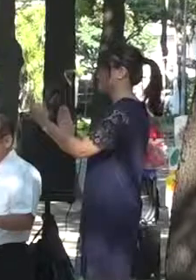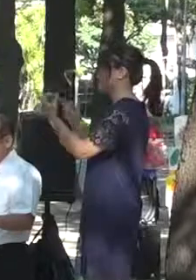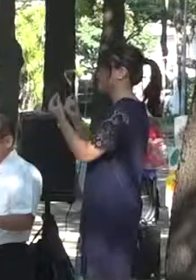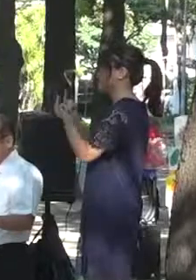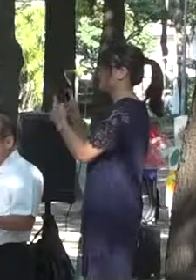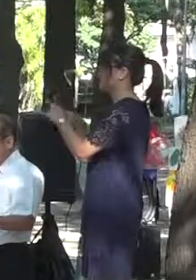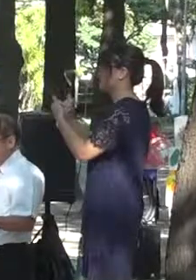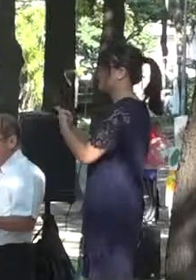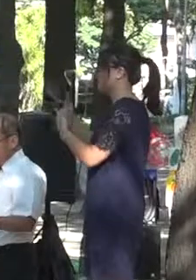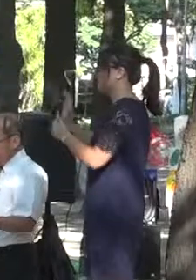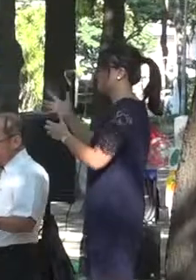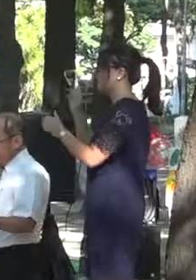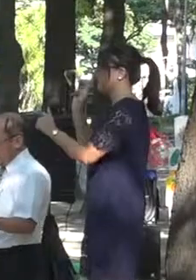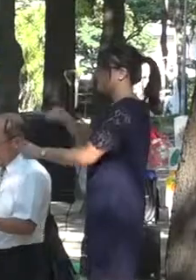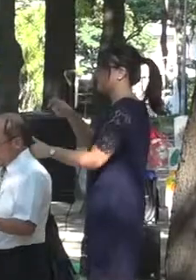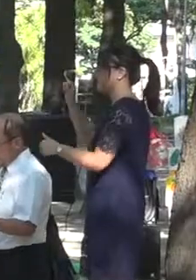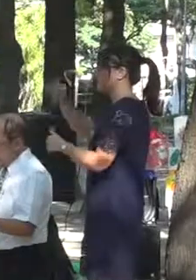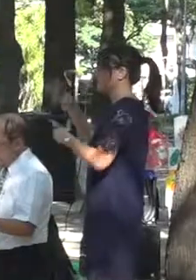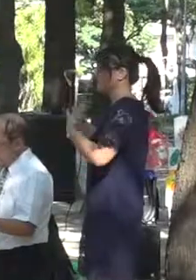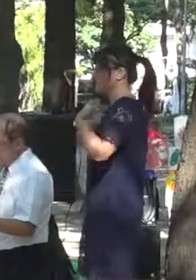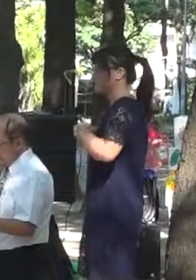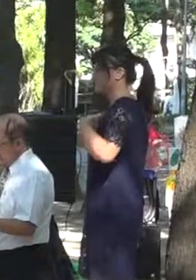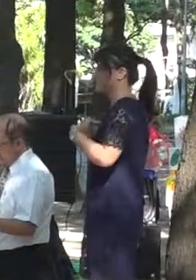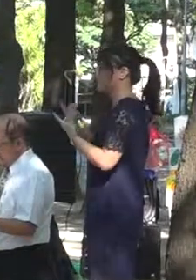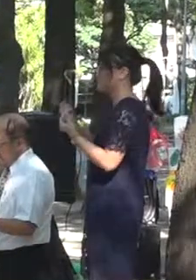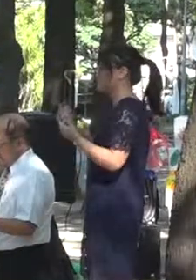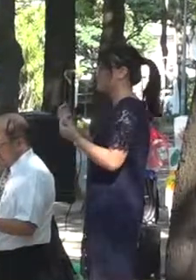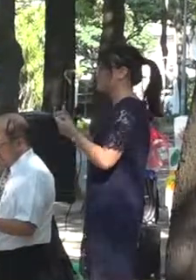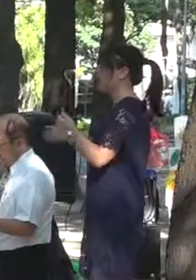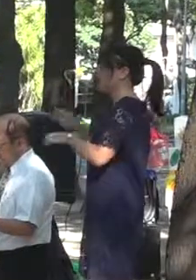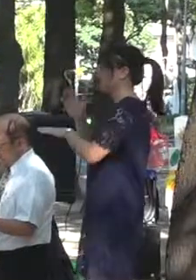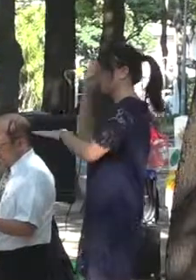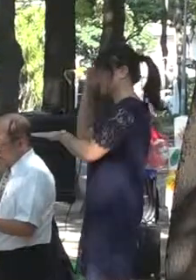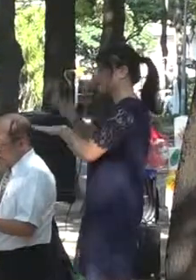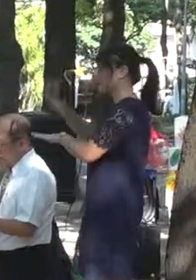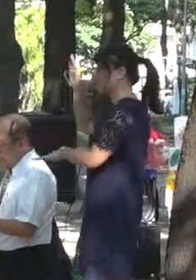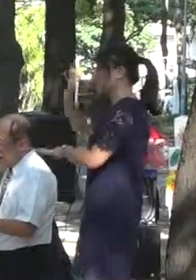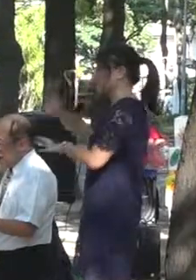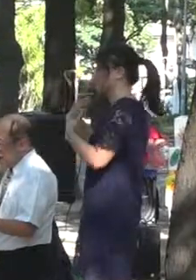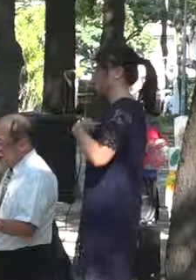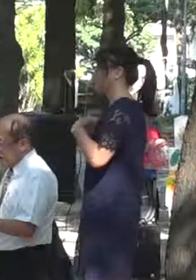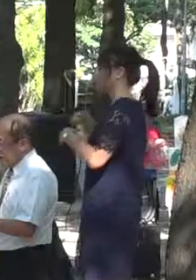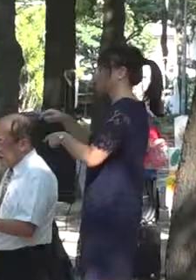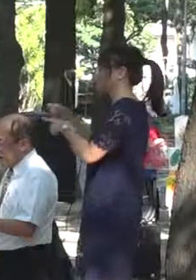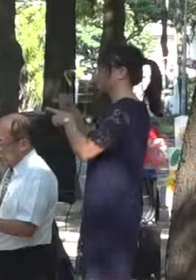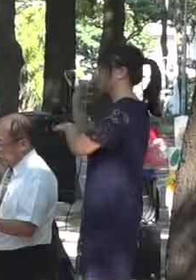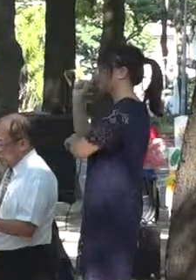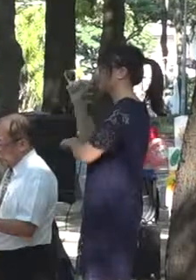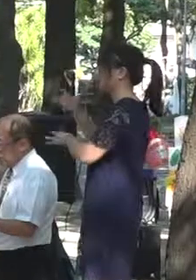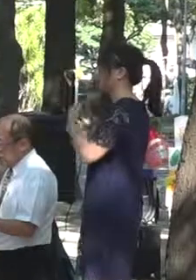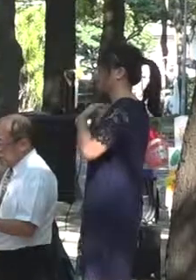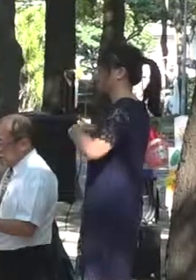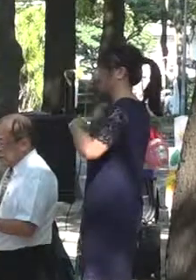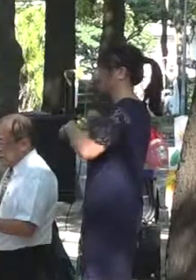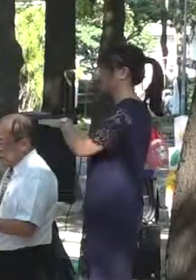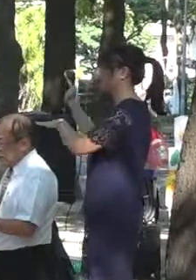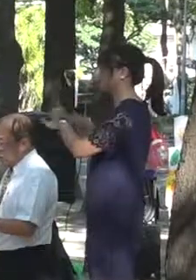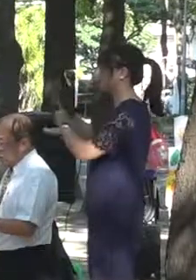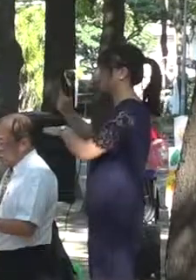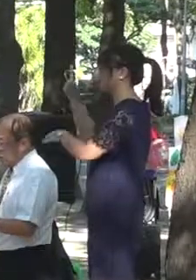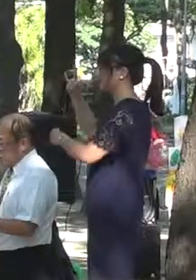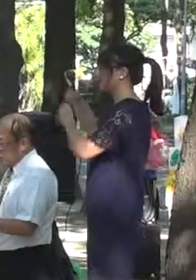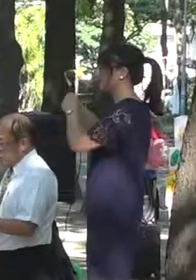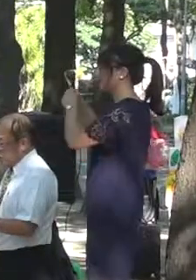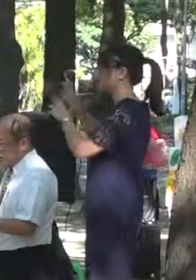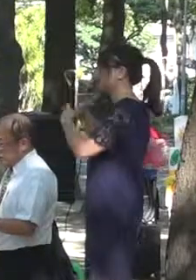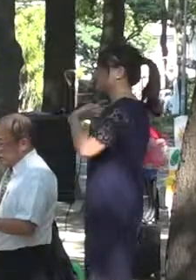牧师甲长老来主持举行我公益行动教会第一任牧师郑国强牧